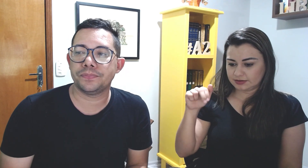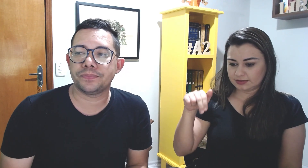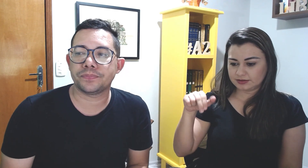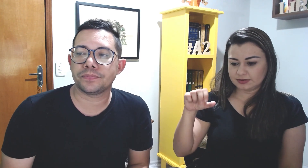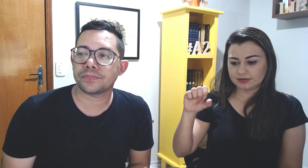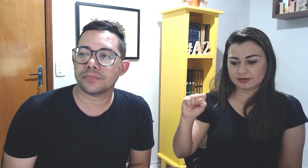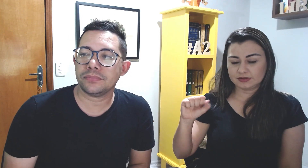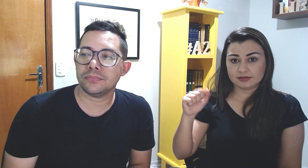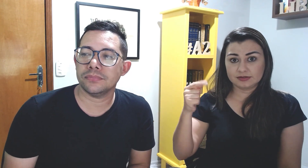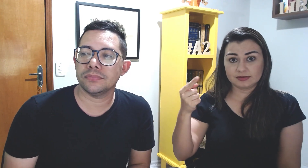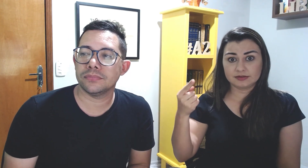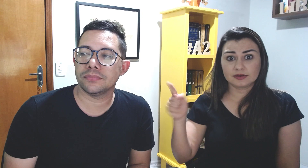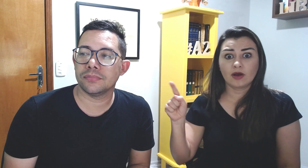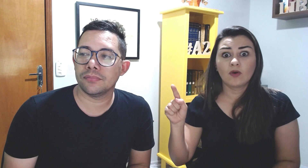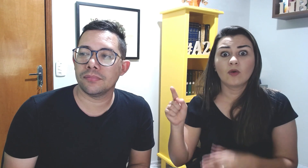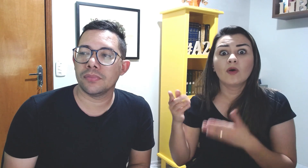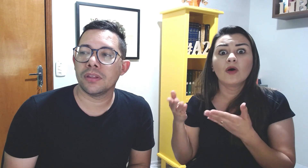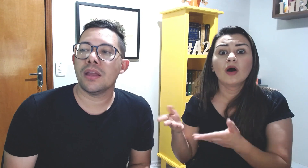Sansão?